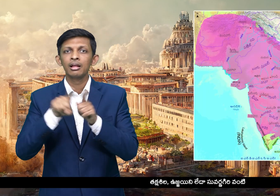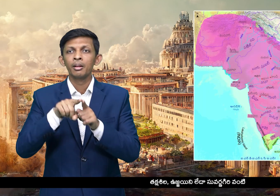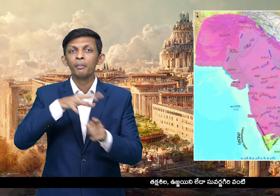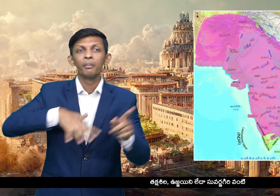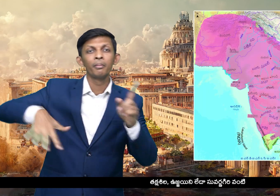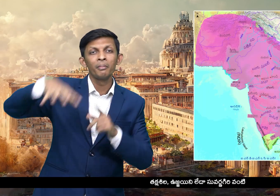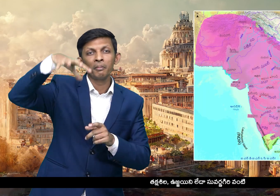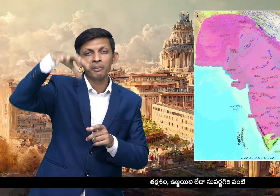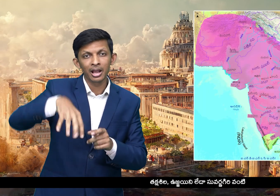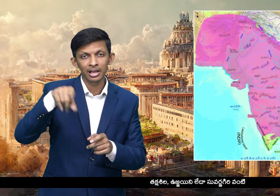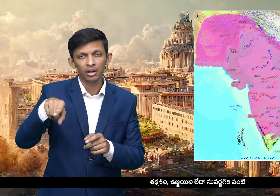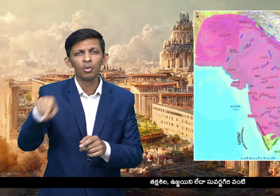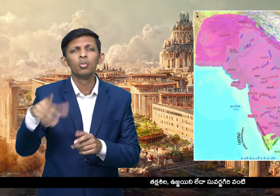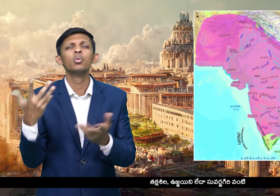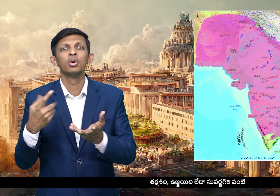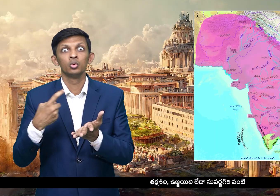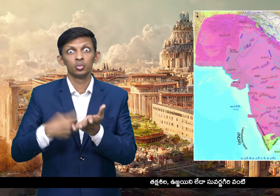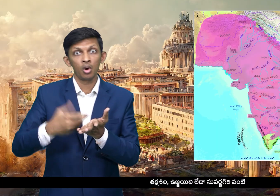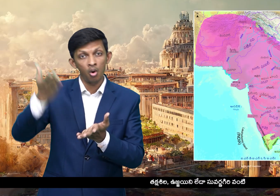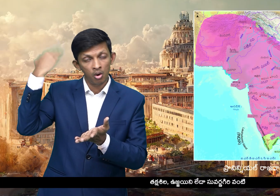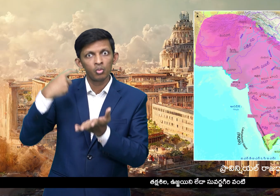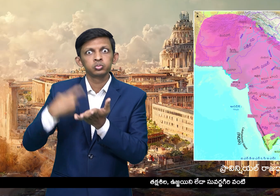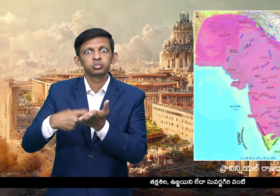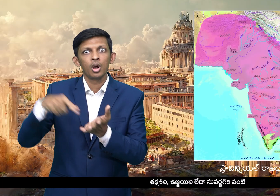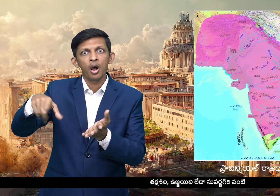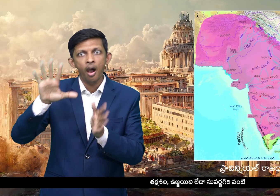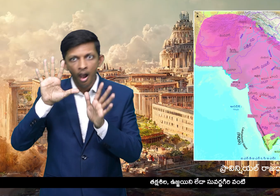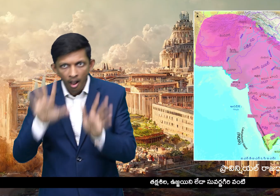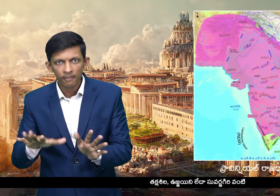తక్షశిల, ఉజ్జయిని లేదా సువర్ణగిరి వంటి